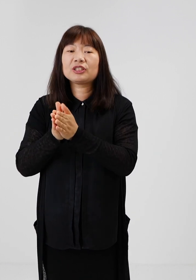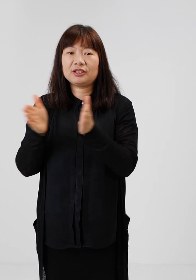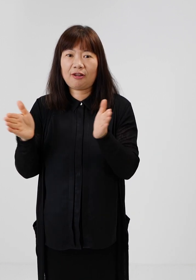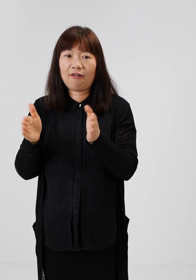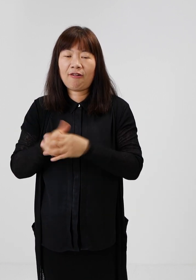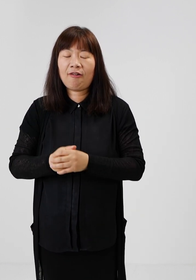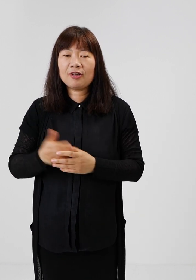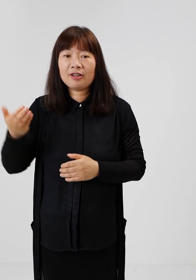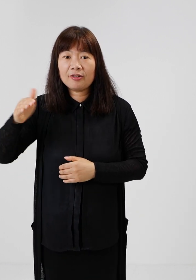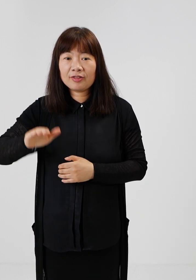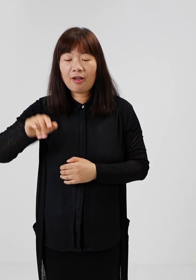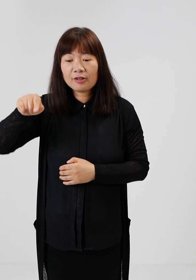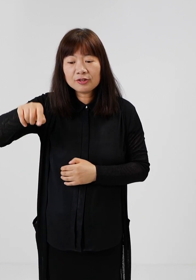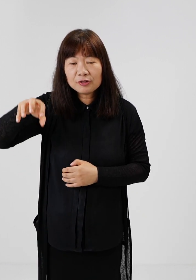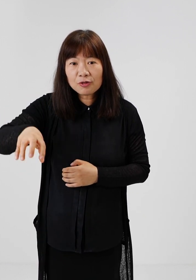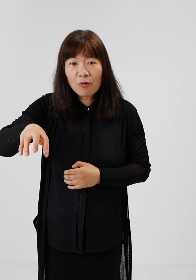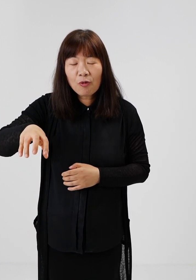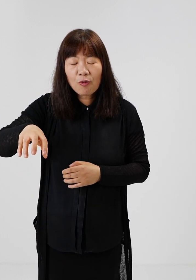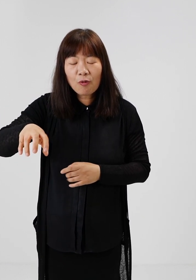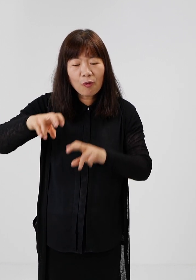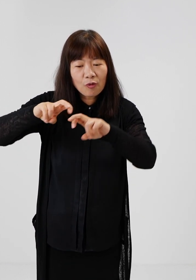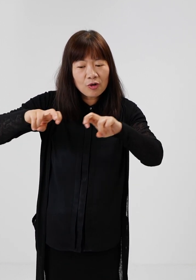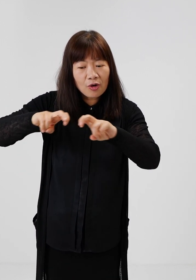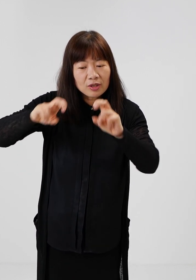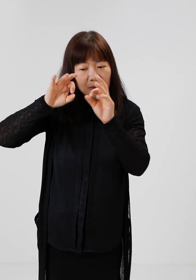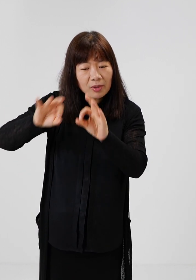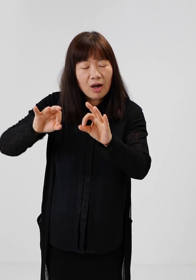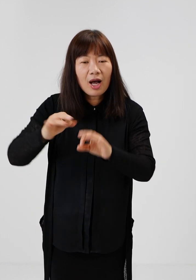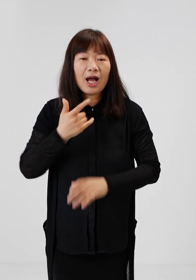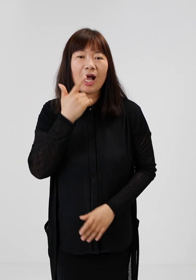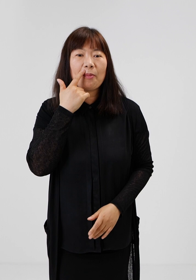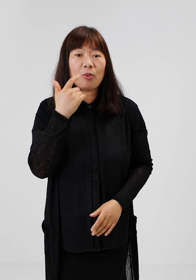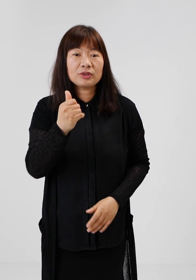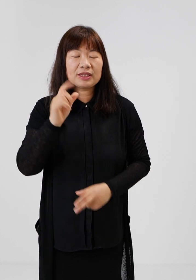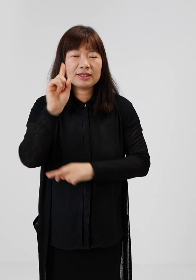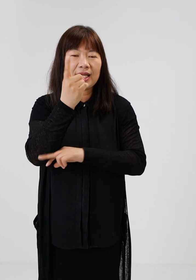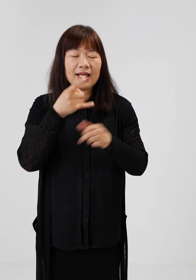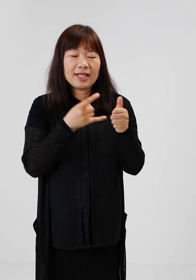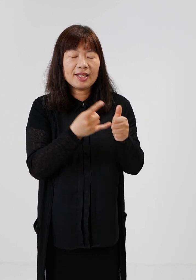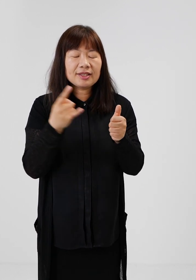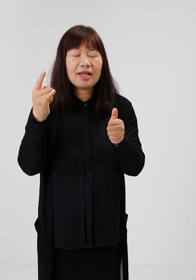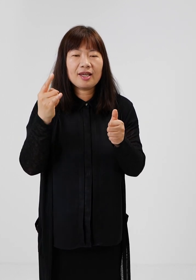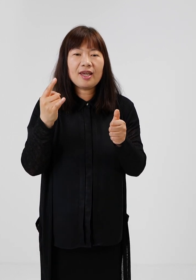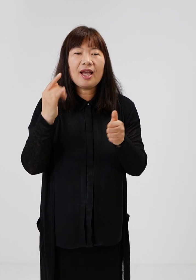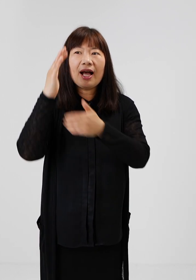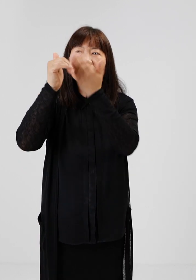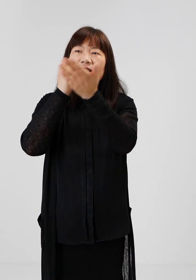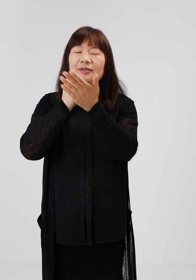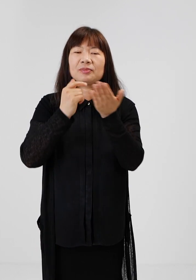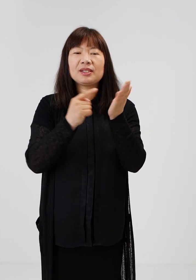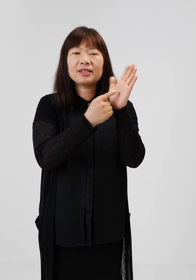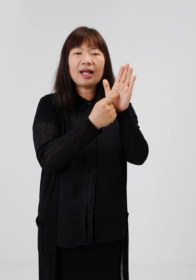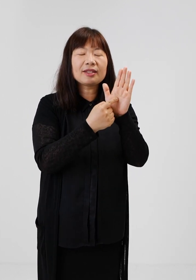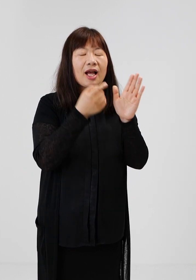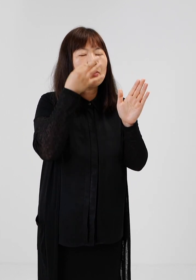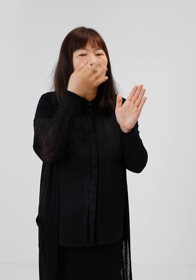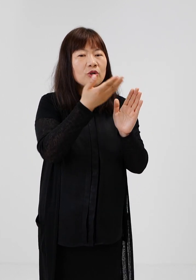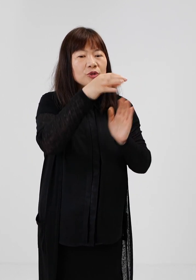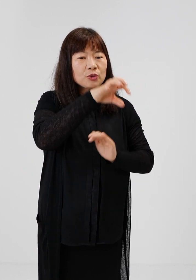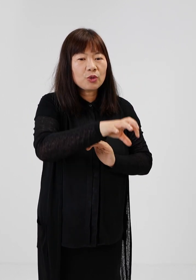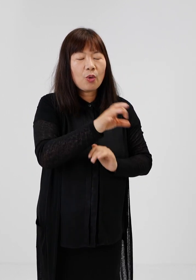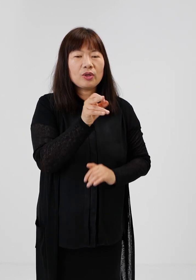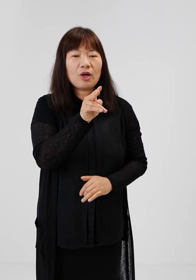근데 거기가 어디였나 봤더니 그의 아버지 다윗에게 나타나신 곳이요 여부스